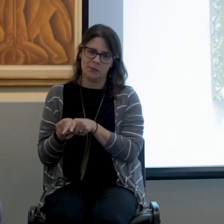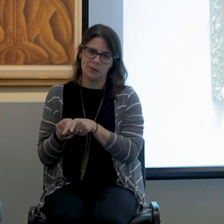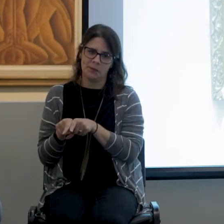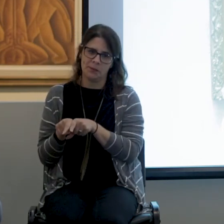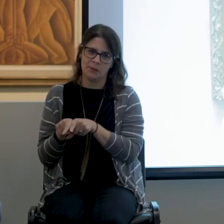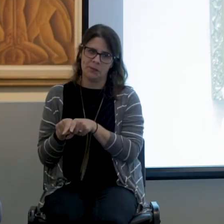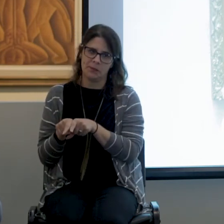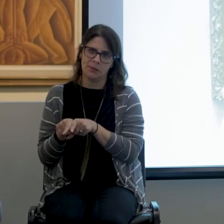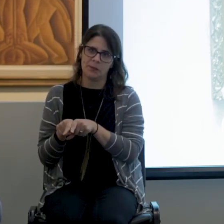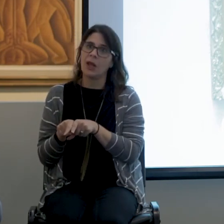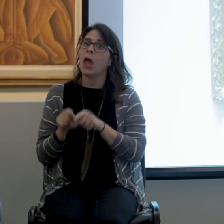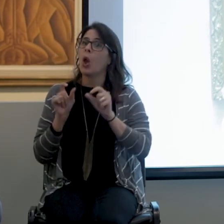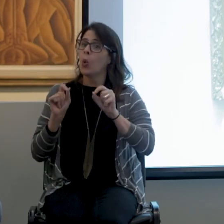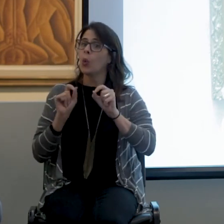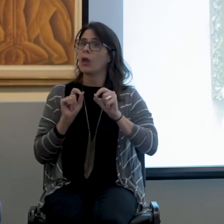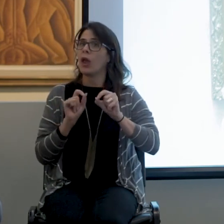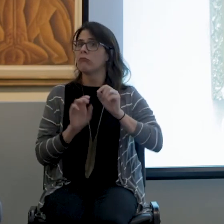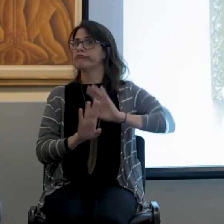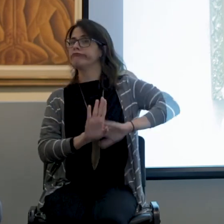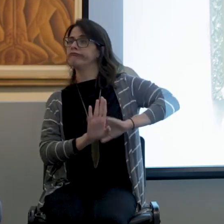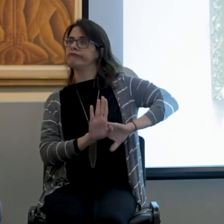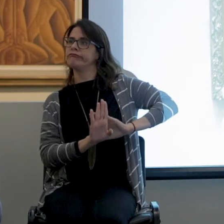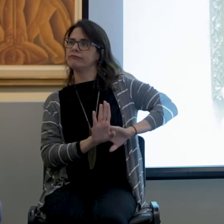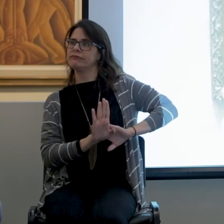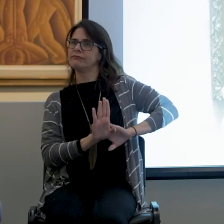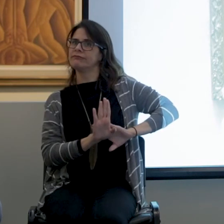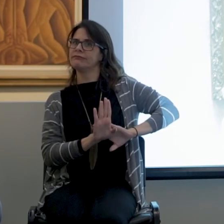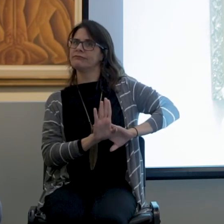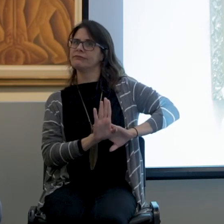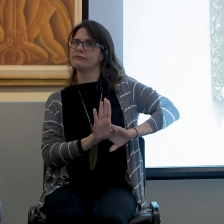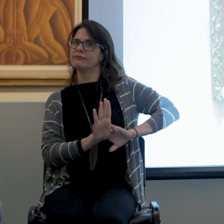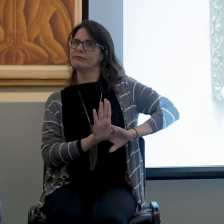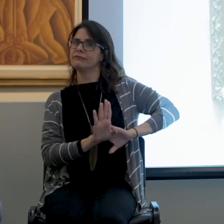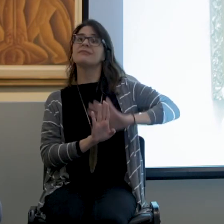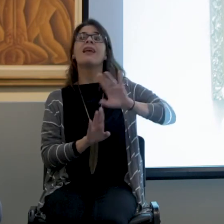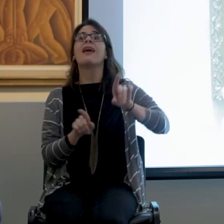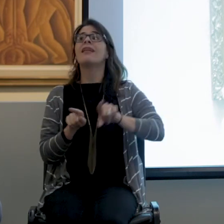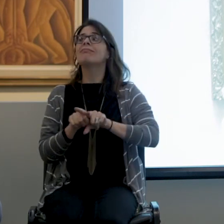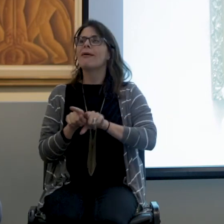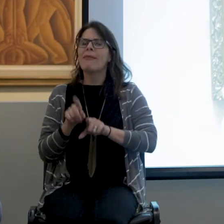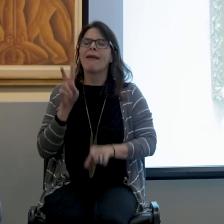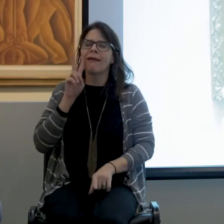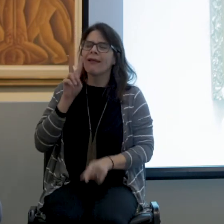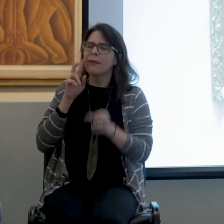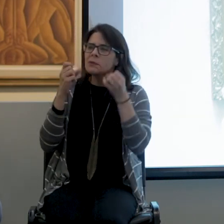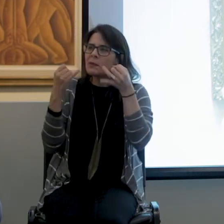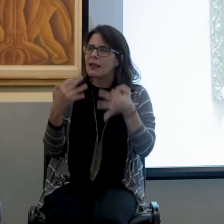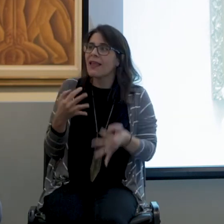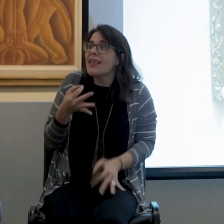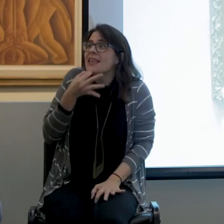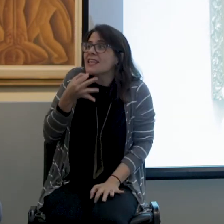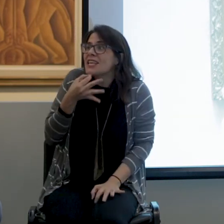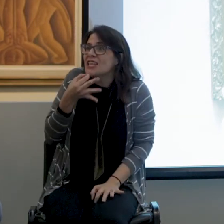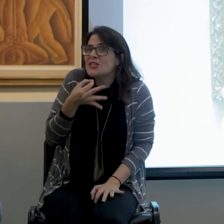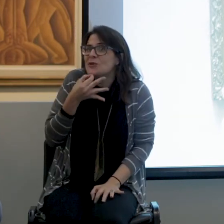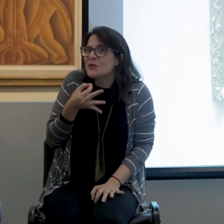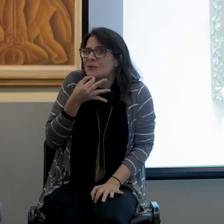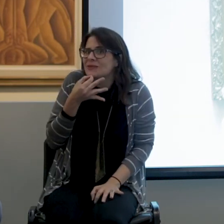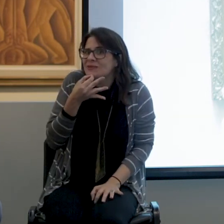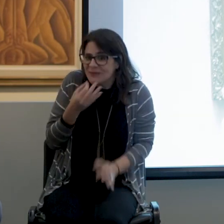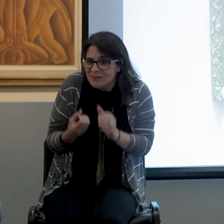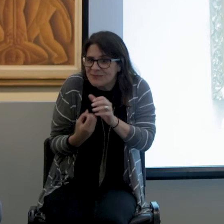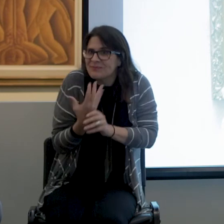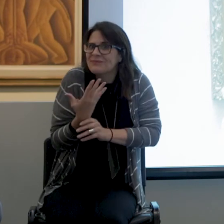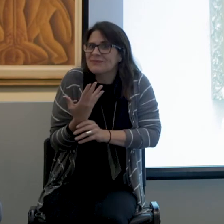é que está por trás, e também a emergência de um novo crítico, né, de um crítico que tem que se ater a tudo isso que eu estou